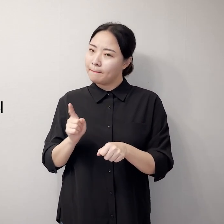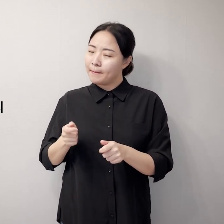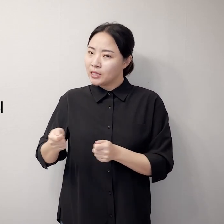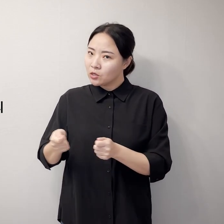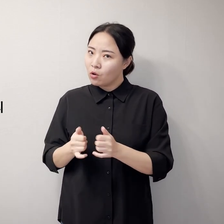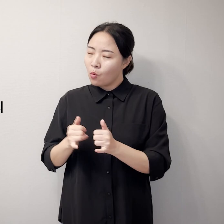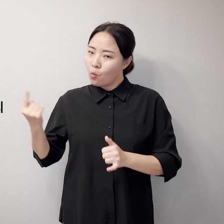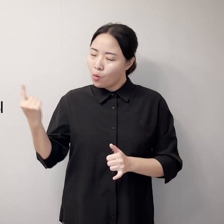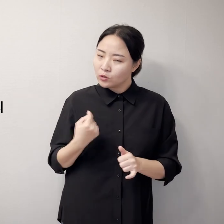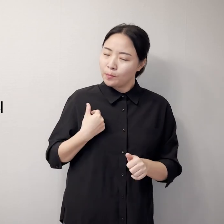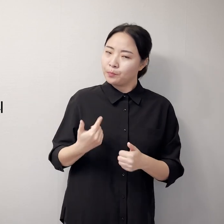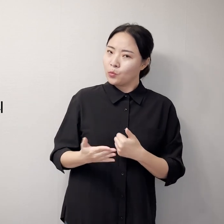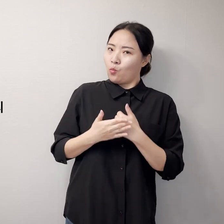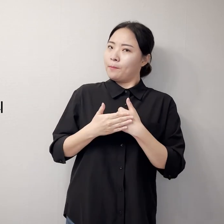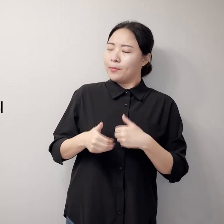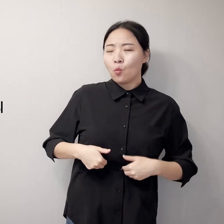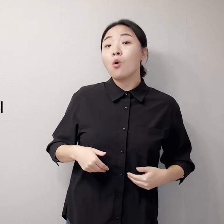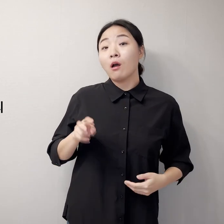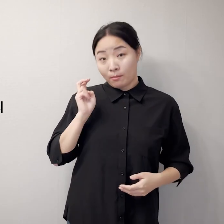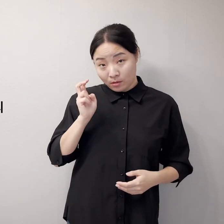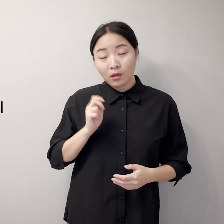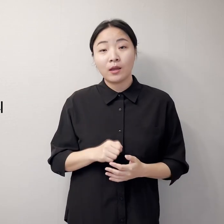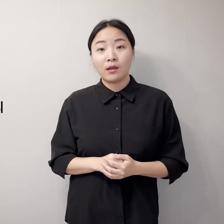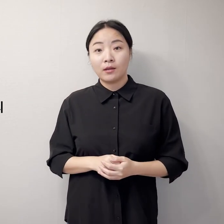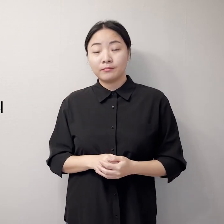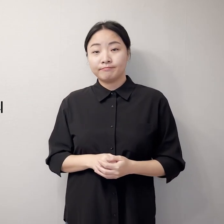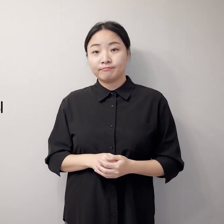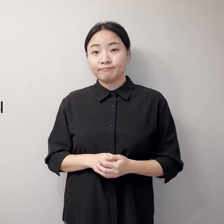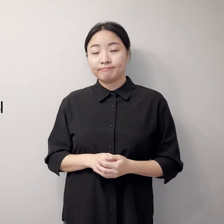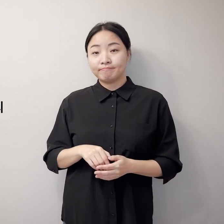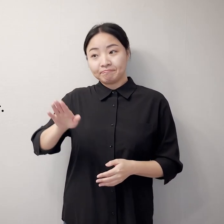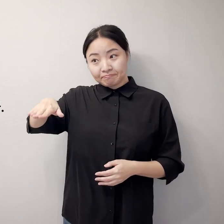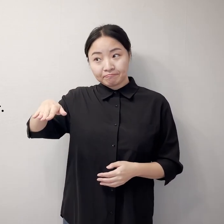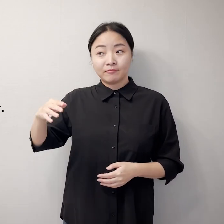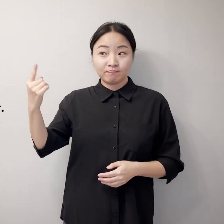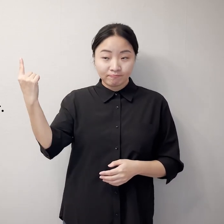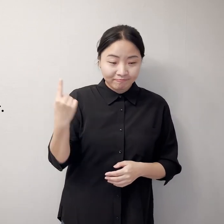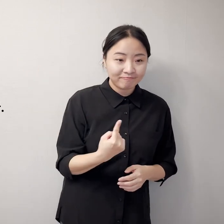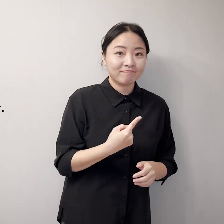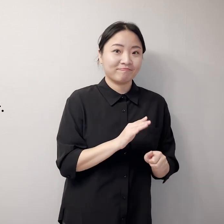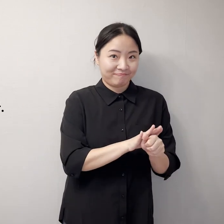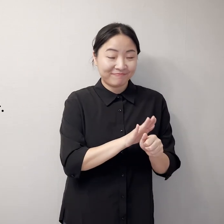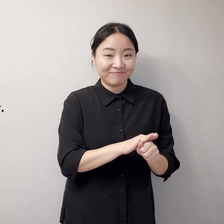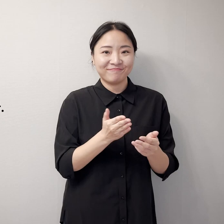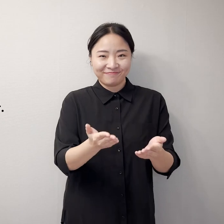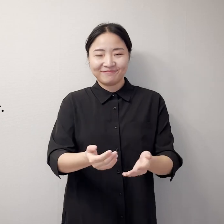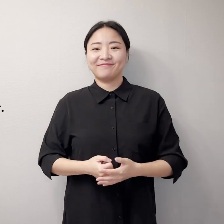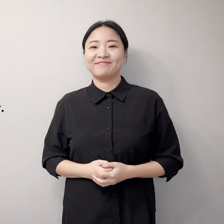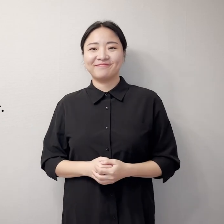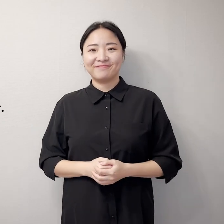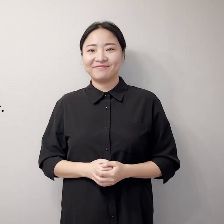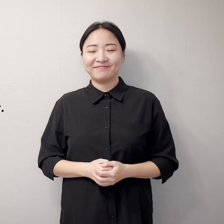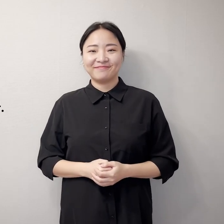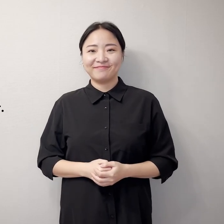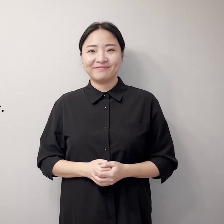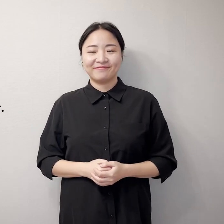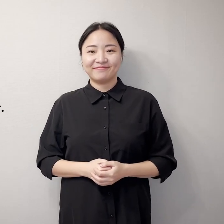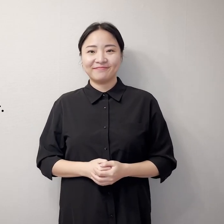보조가 필요하실 수 있습니다 현장의 접근성 매니저에게 요청해 주시면 안내해 드리겠습니다